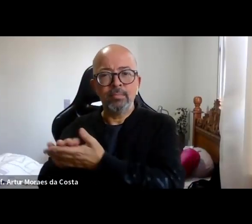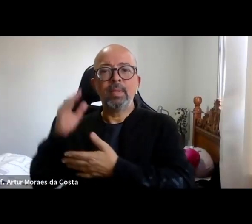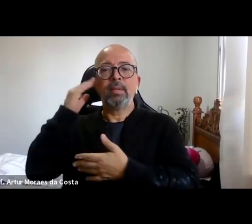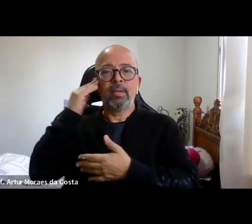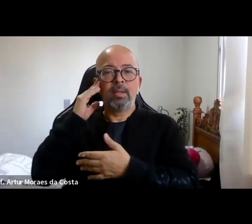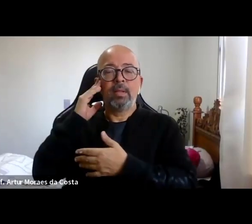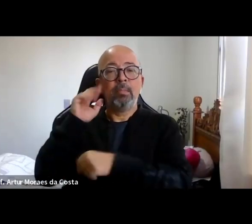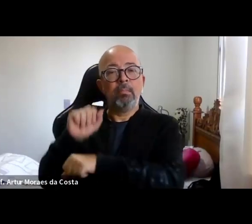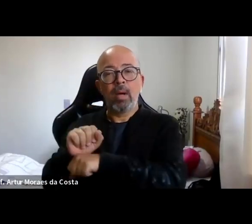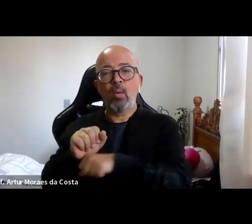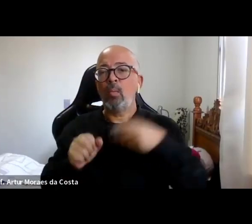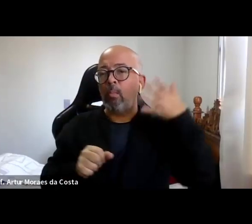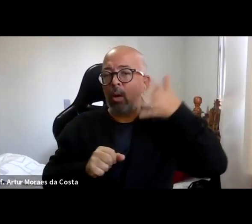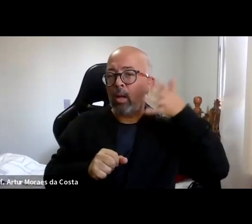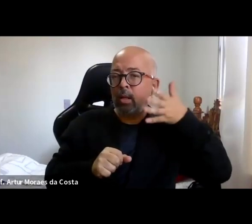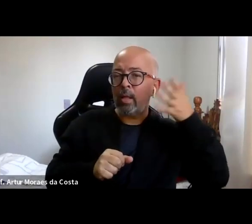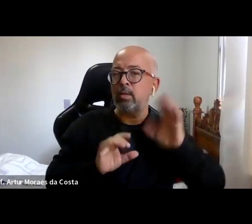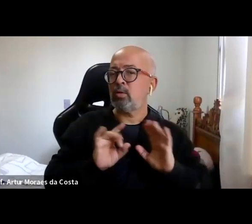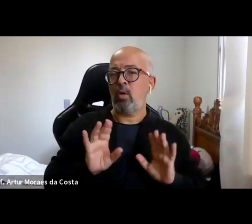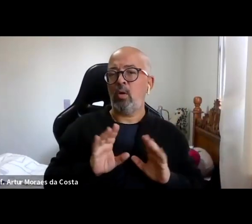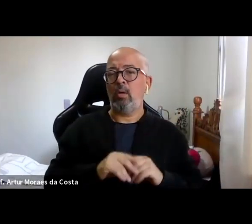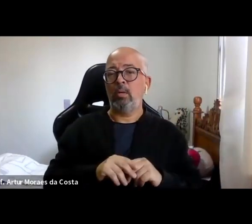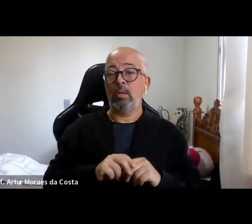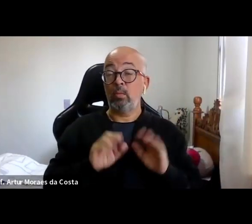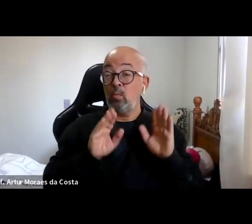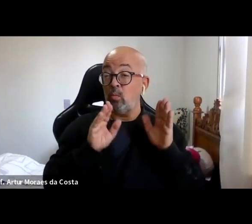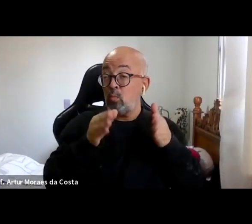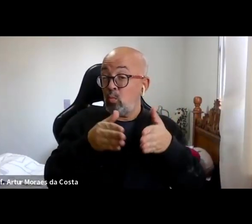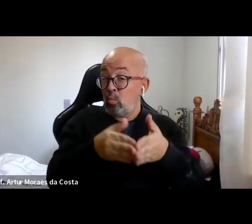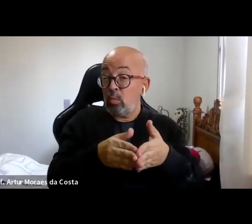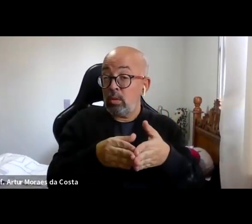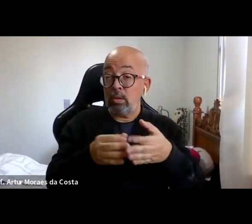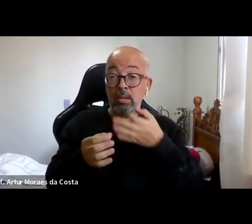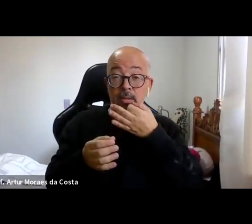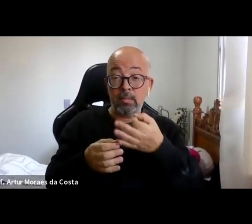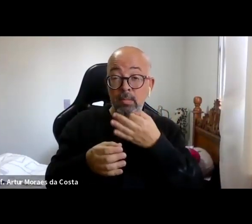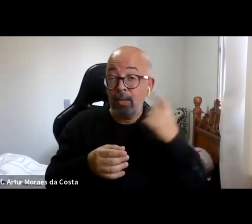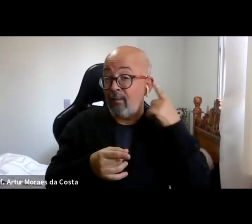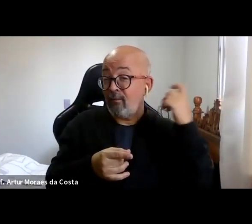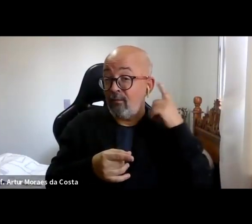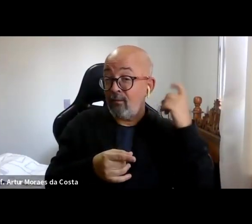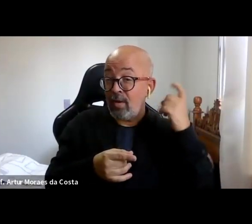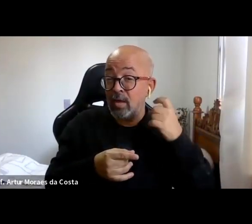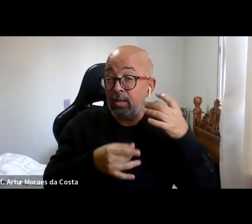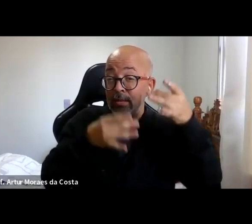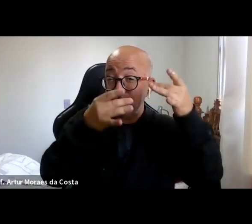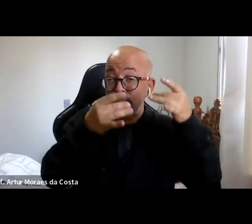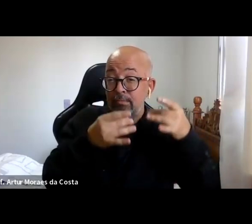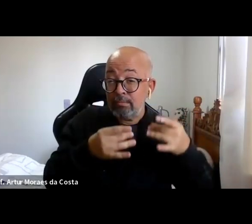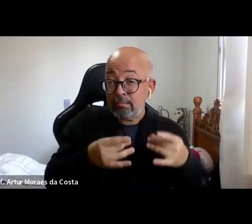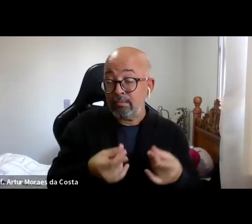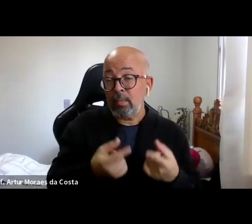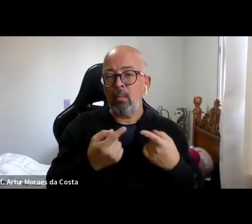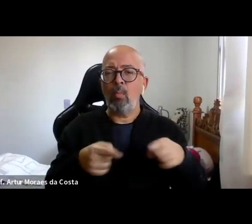el sonido mismo tiene particularidades como música como tonos de voz de pronto me encuentro